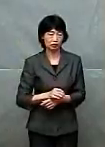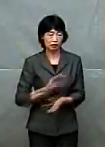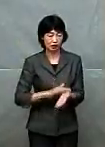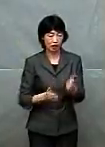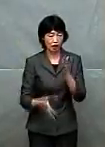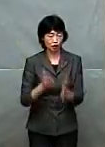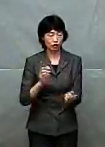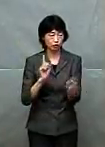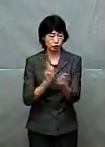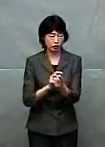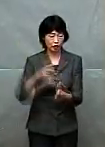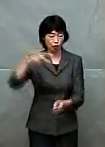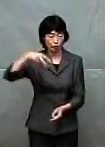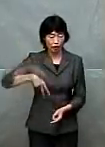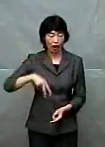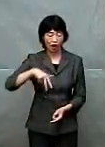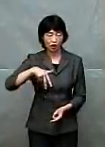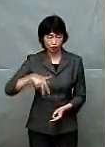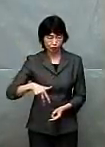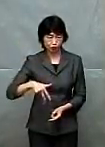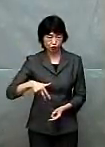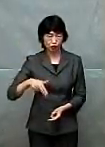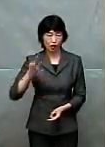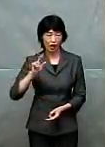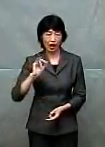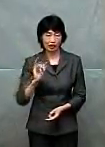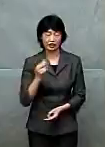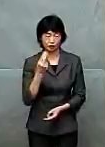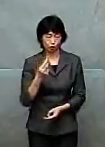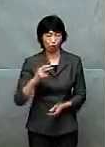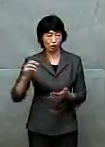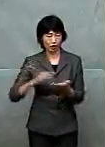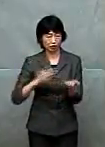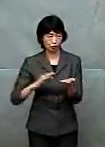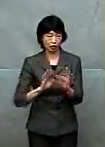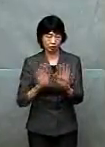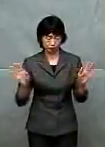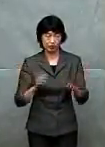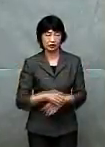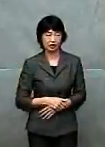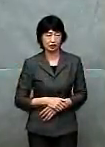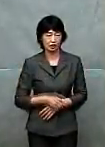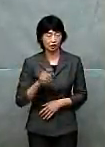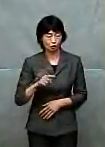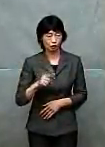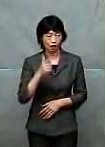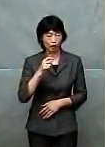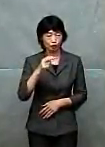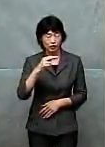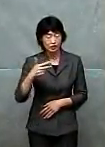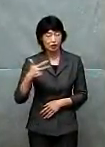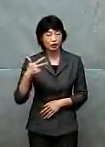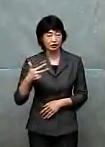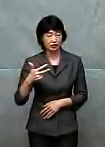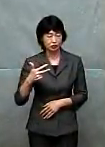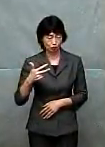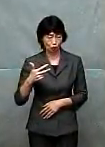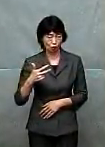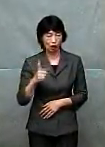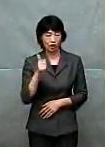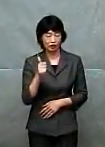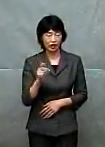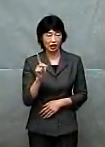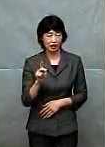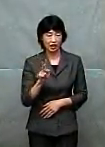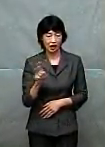トが発売となりますのでお知らせいたします。この商品は米沢市の株式会社高畑電